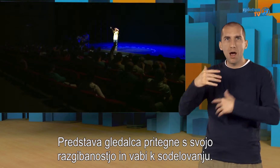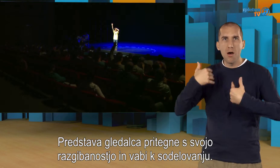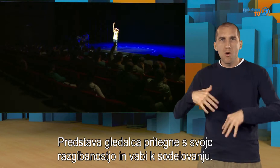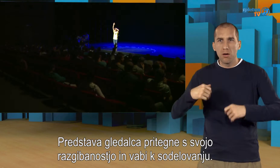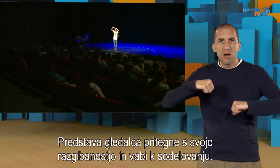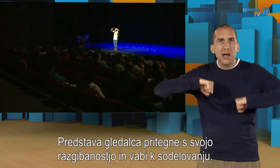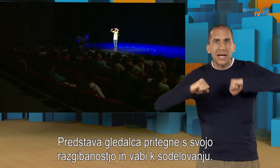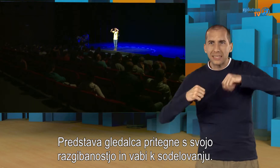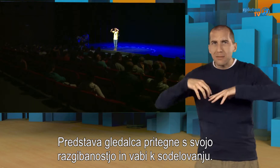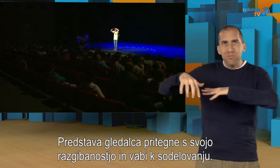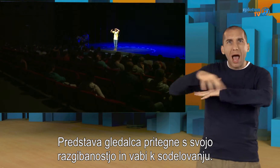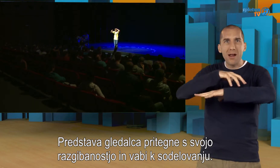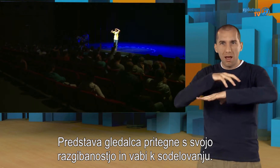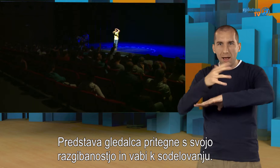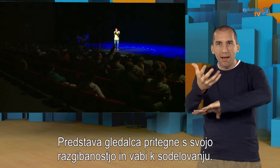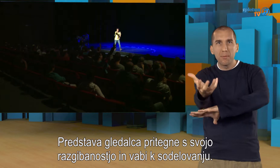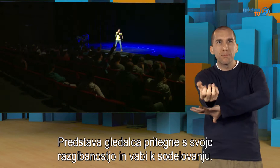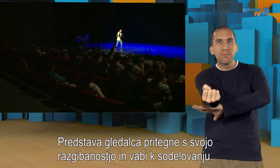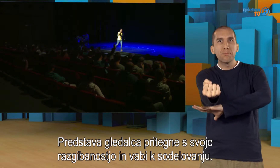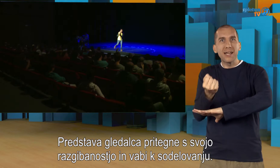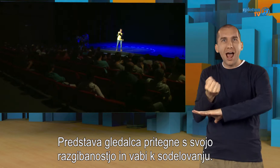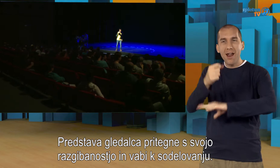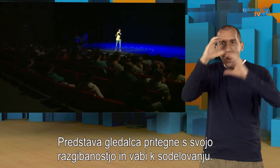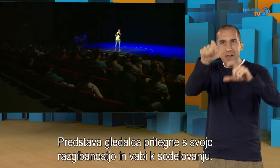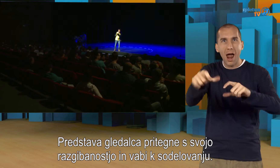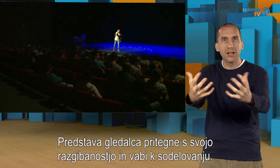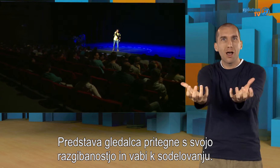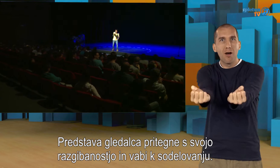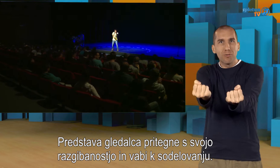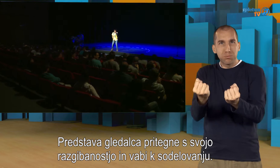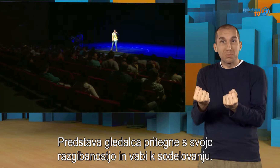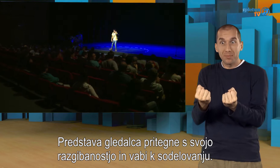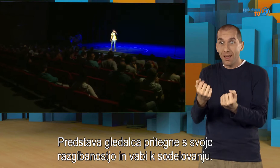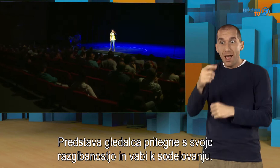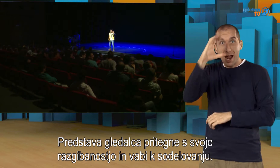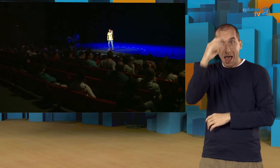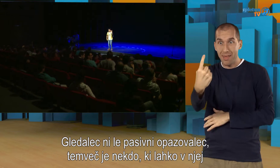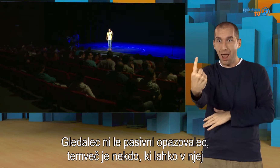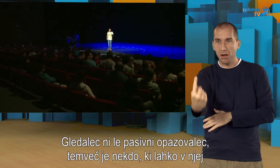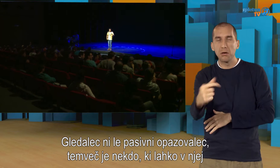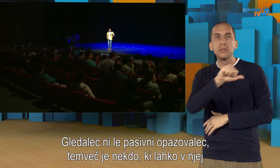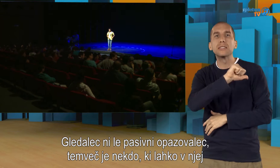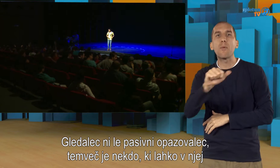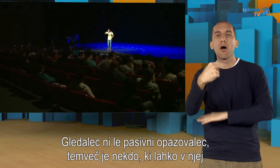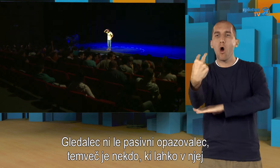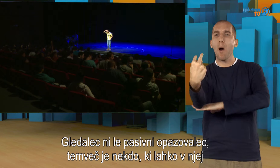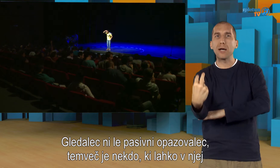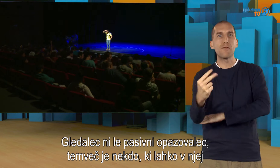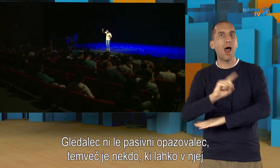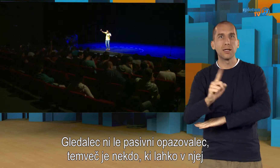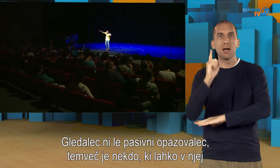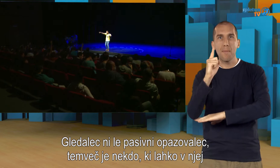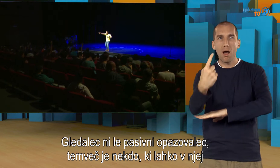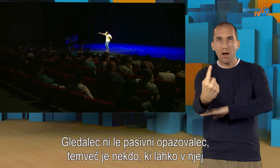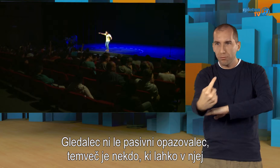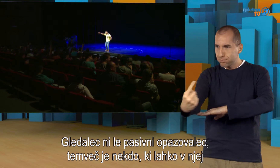Predstava gledalce pritegne s svojo razgibanostjo in vabi k sodelovanju. Gledalec ni le pasivni opazovalec, temveč